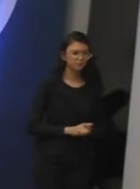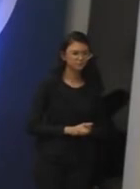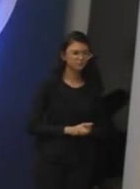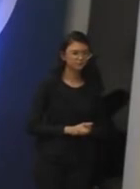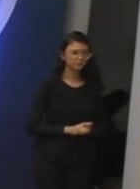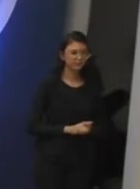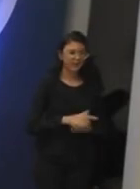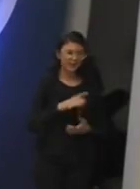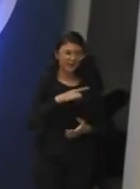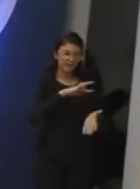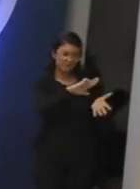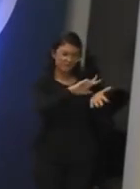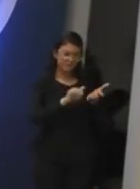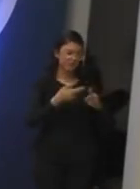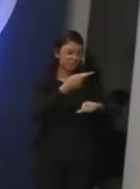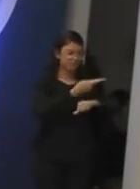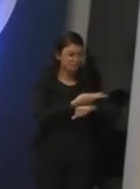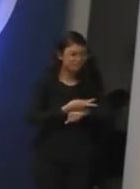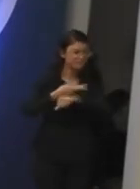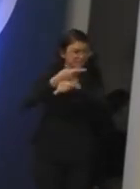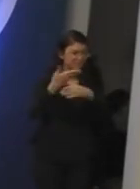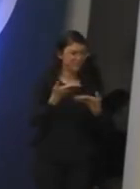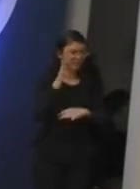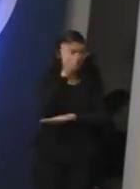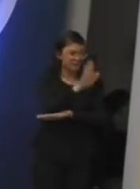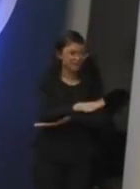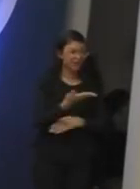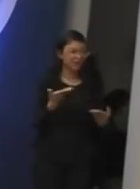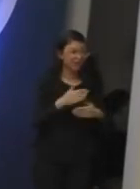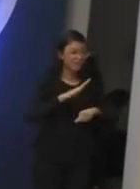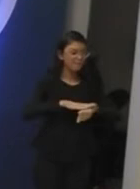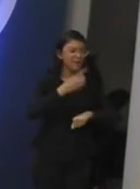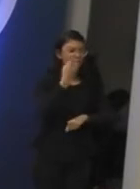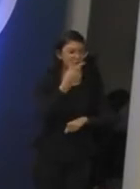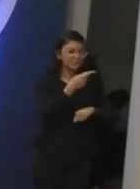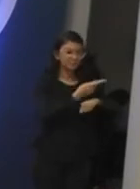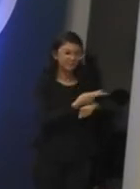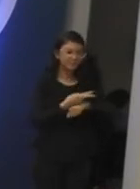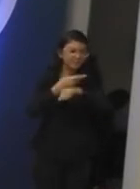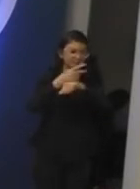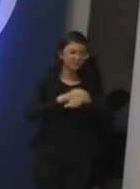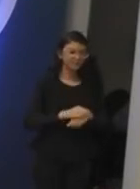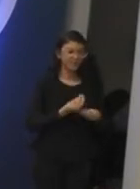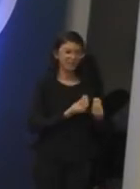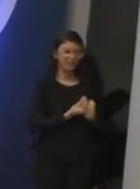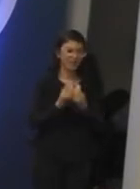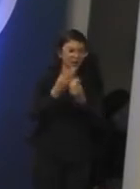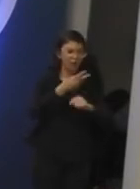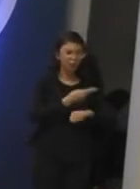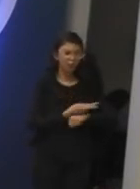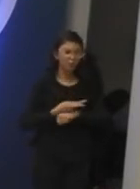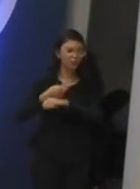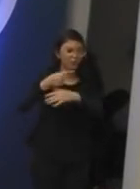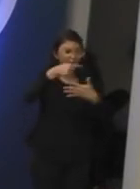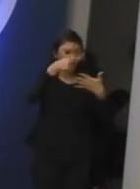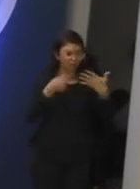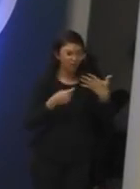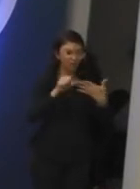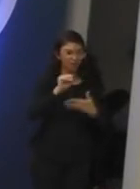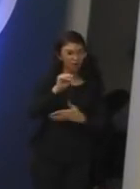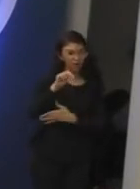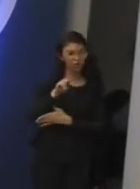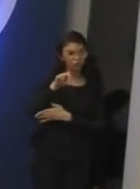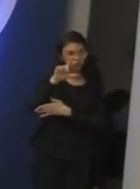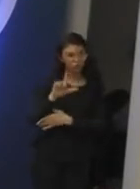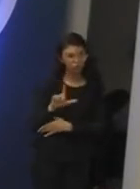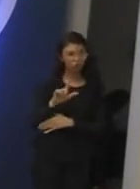Muitos prêmios nesta tarde e vamos para mais um. Será realizada agora a entrega do prêmio para a vencedora da categoria Região Sul, acima